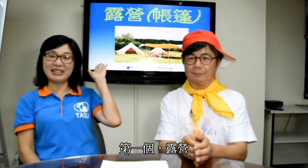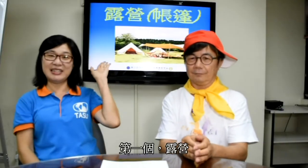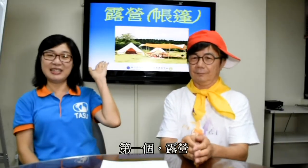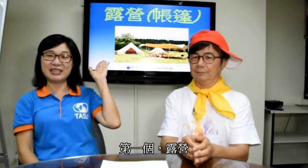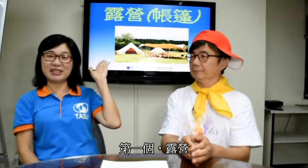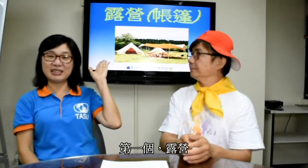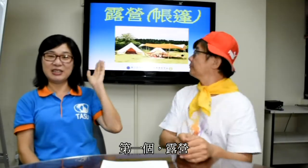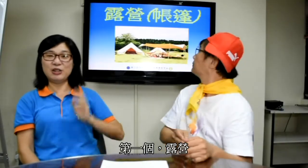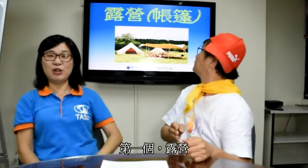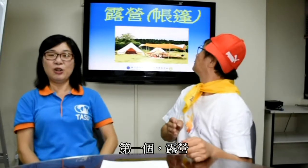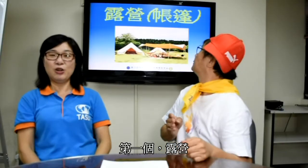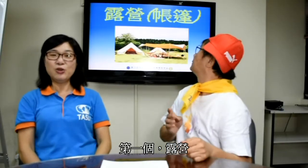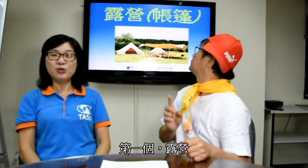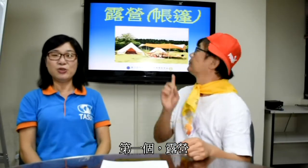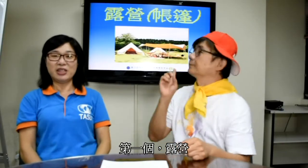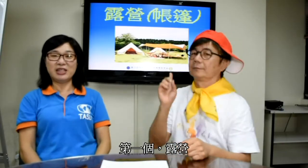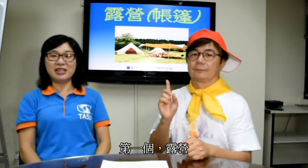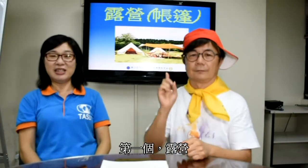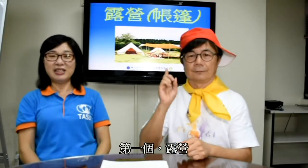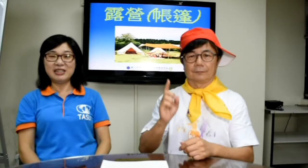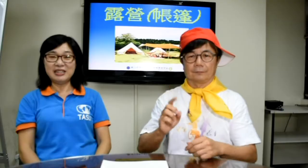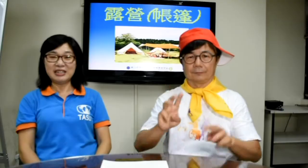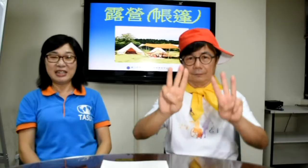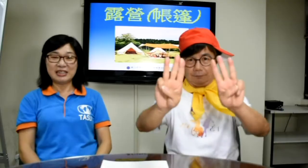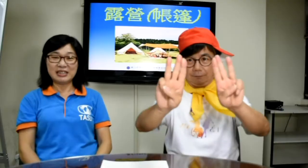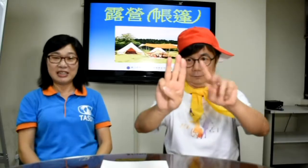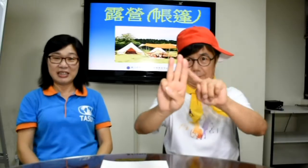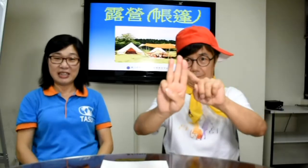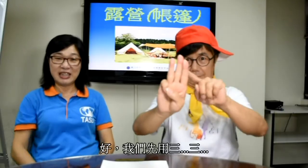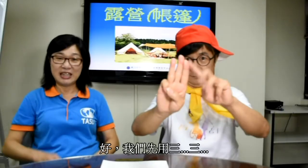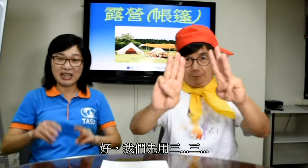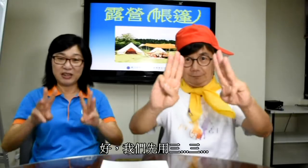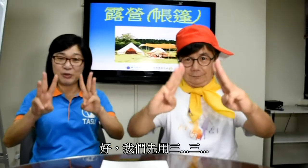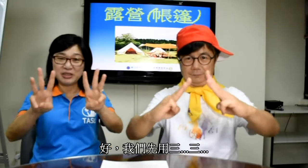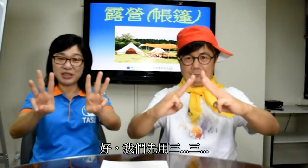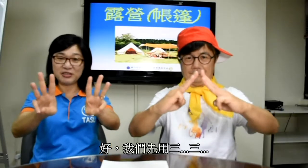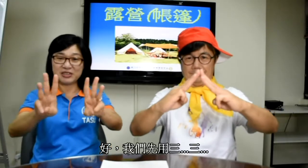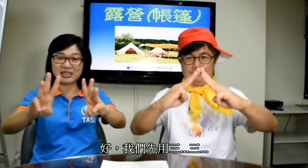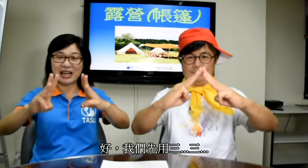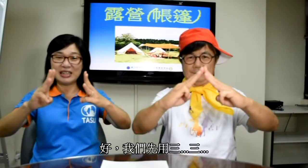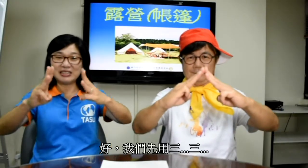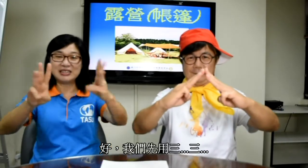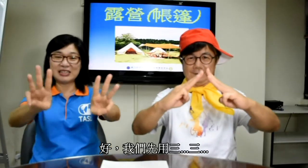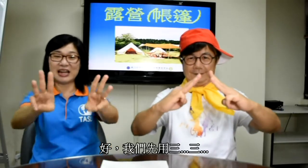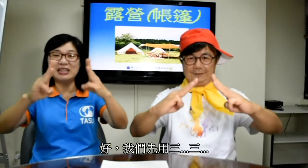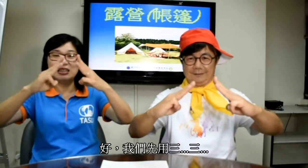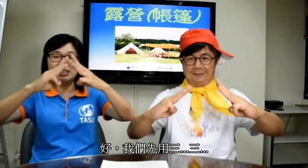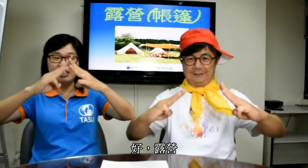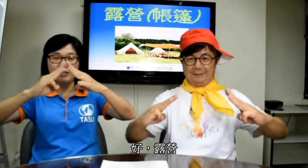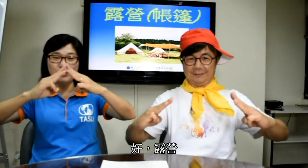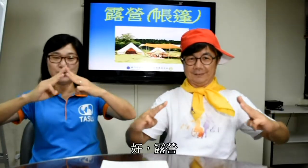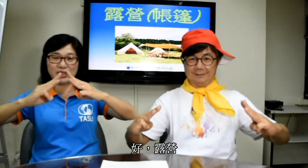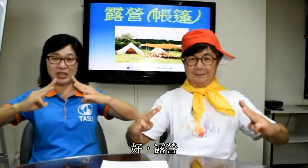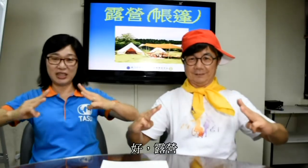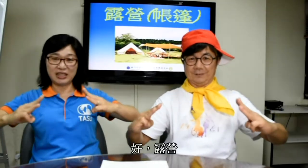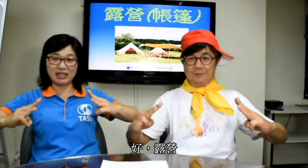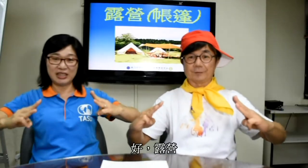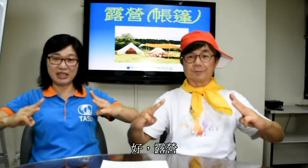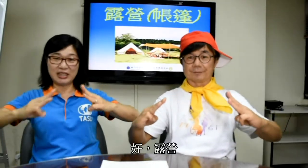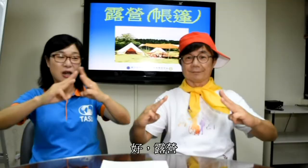一个，露营。好，我们先用三，好，露营。